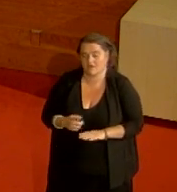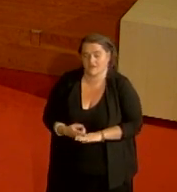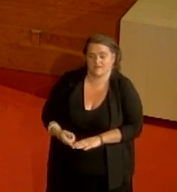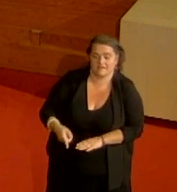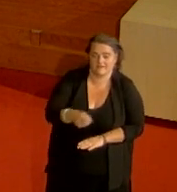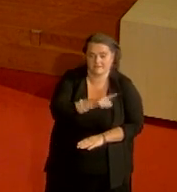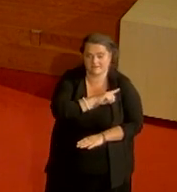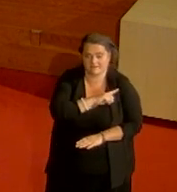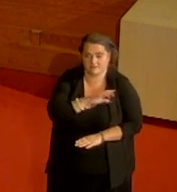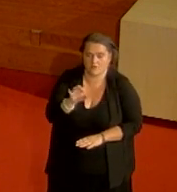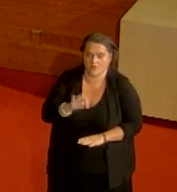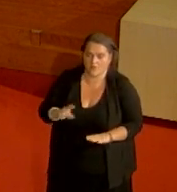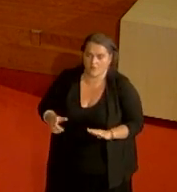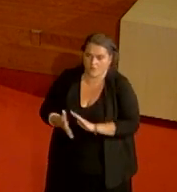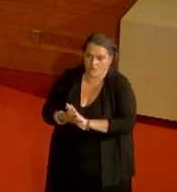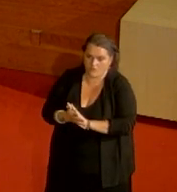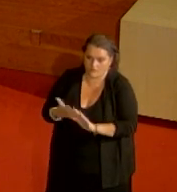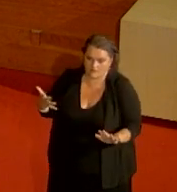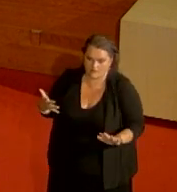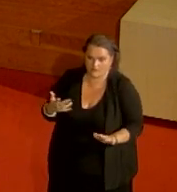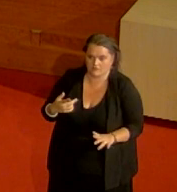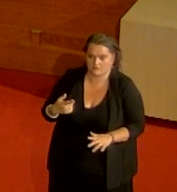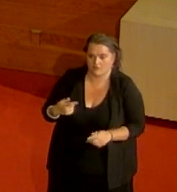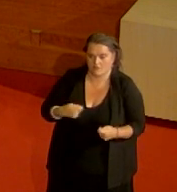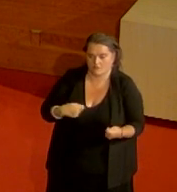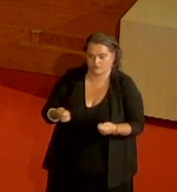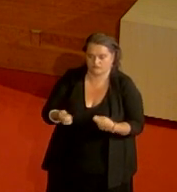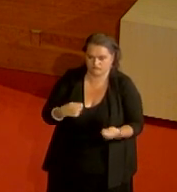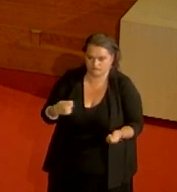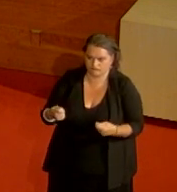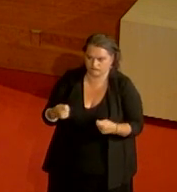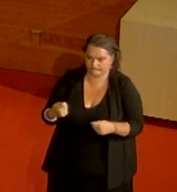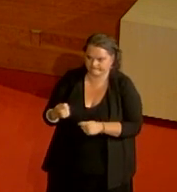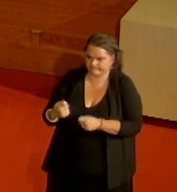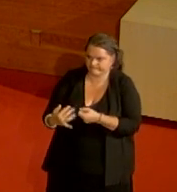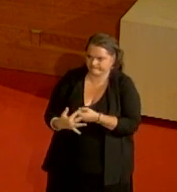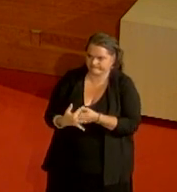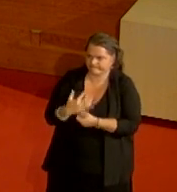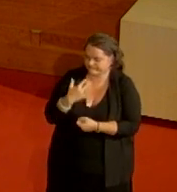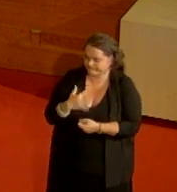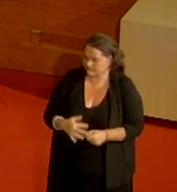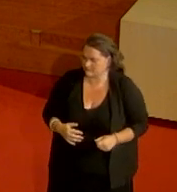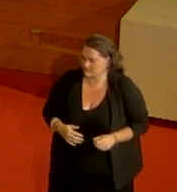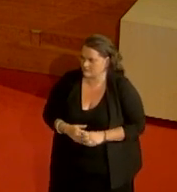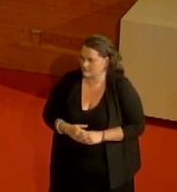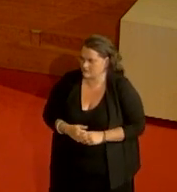mercantiles e ese refuerzo de emociones y ideas preconcebidas bajo lógicas eh